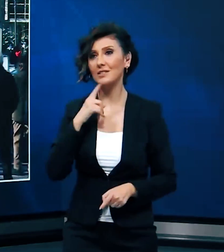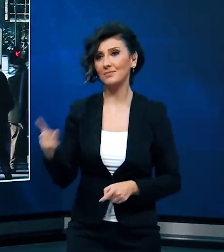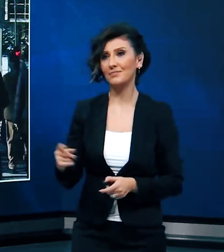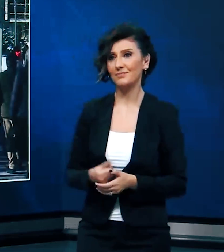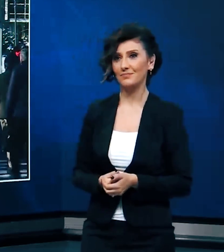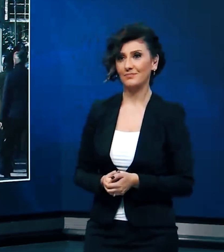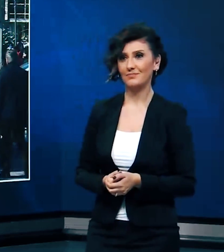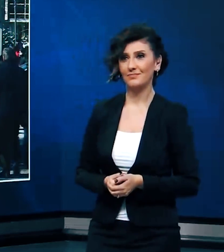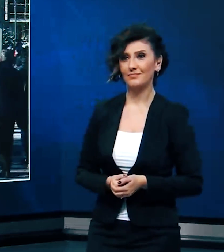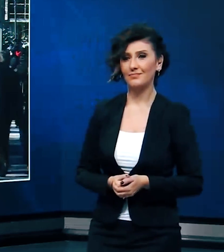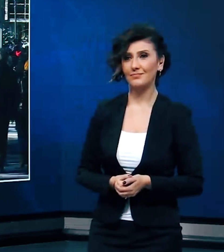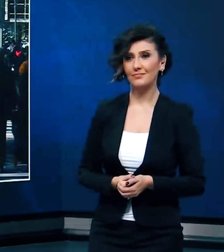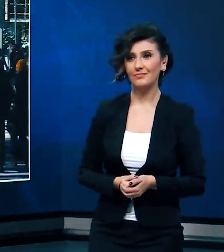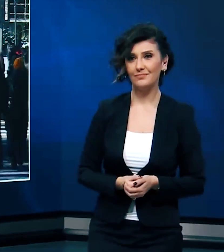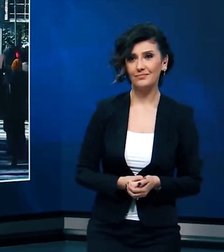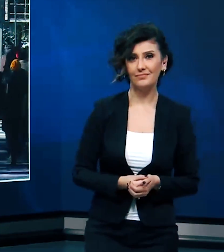ediyor.